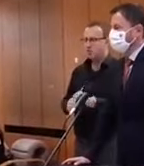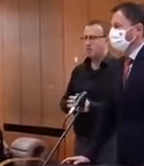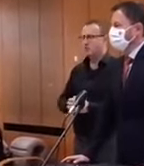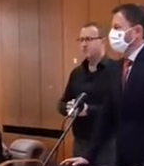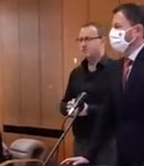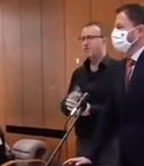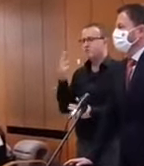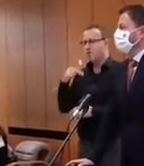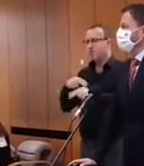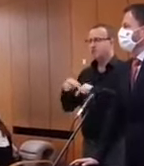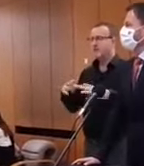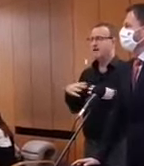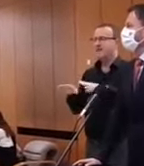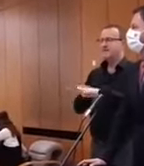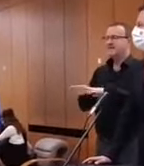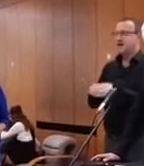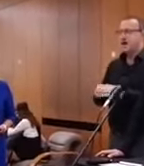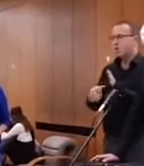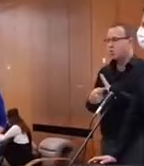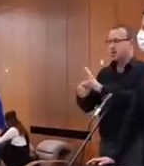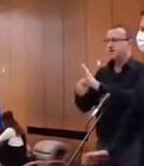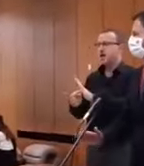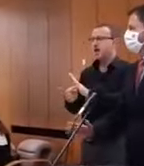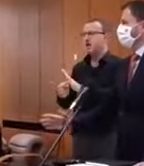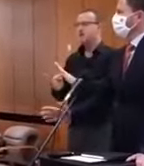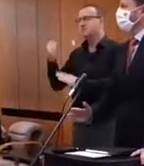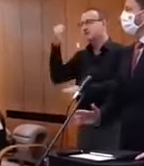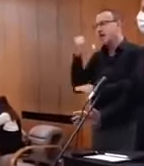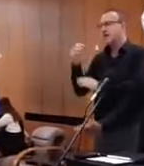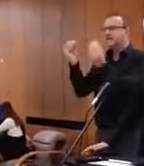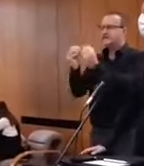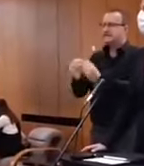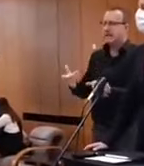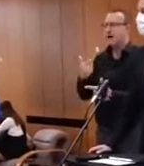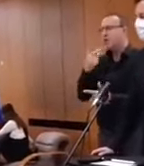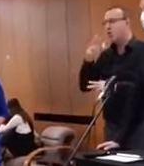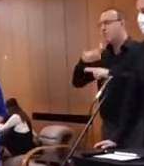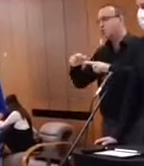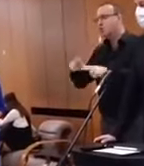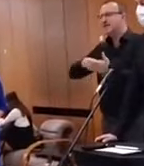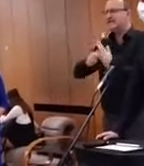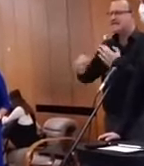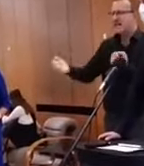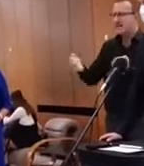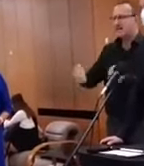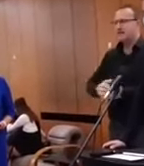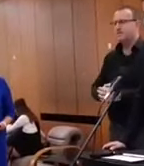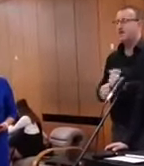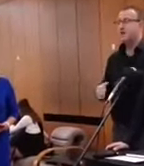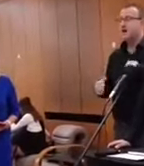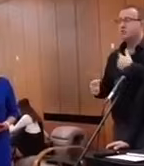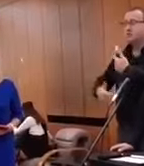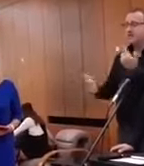Áno, diskutovali sme, pani ministerka predstavila tie kontúry a vlastne ten postup a stratégiu. Čo som ja vysvetlil je,